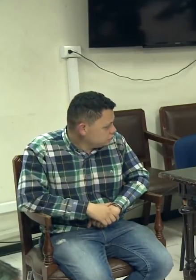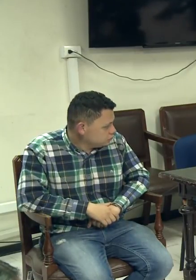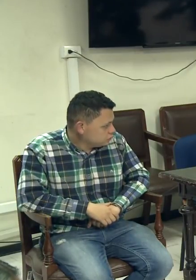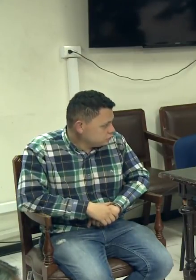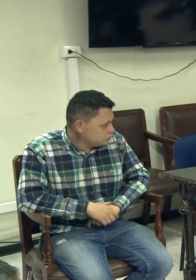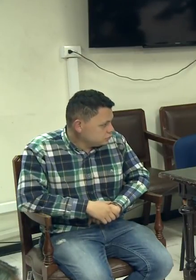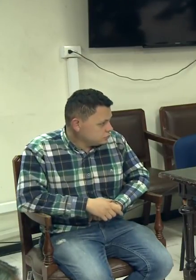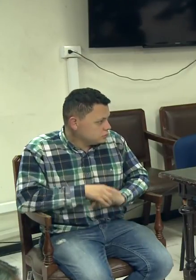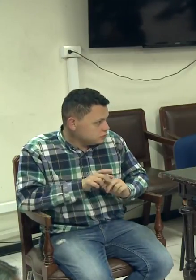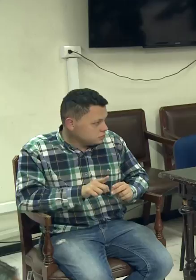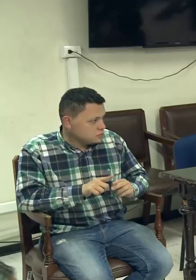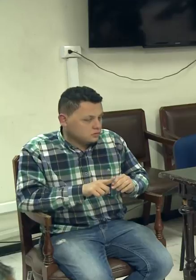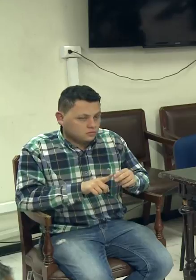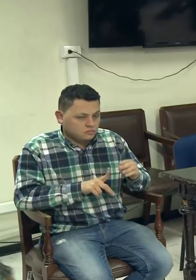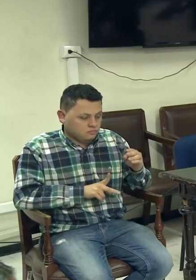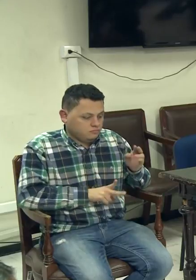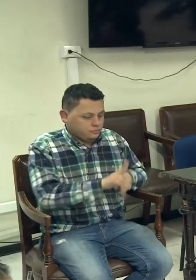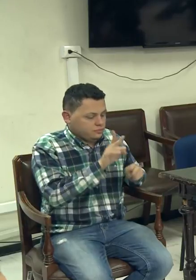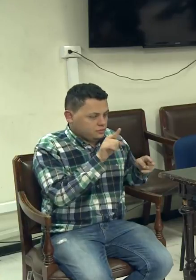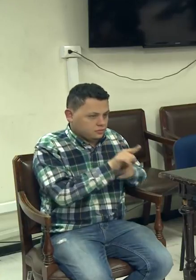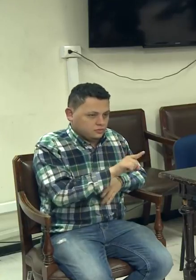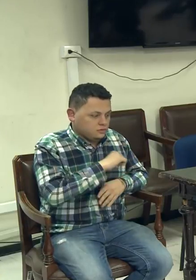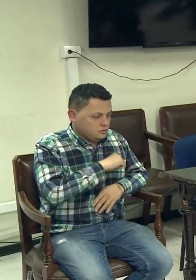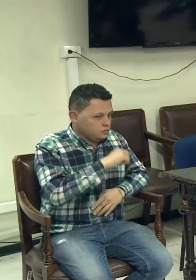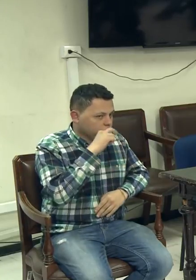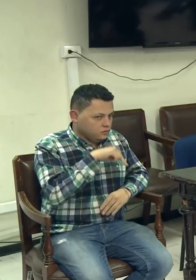recordar las bases de los derechos humanos.